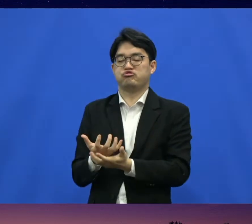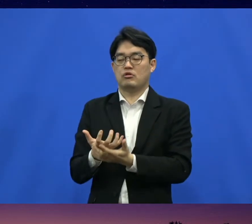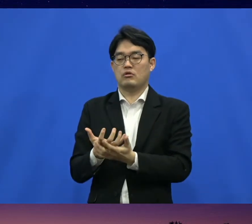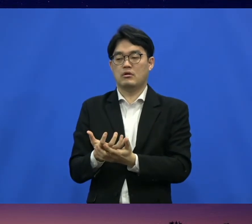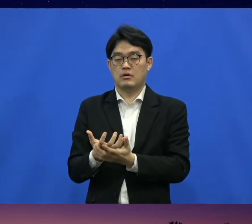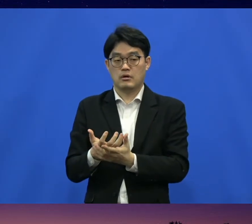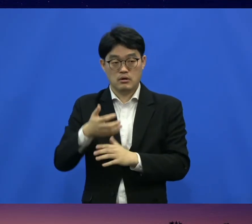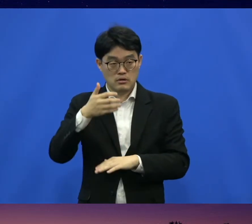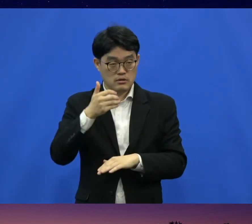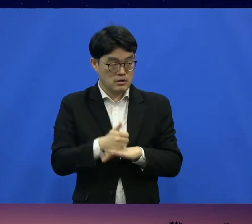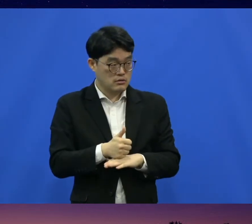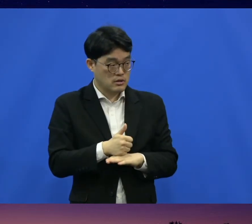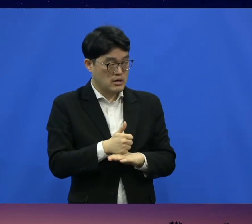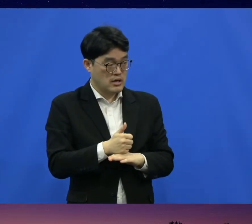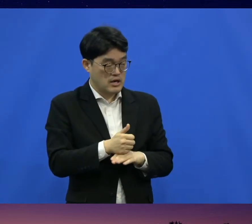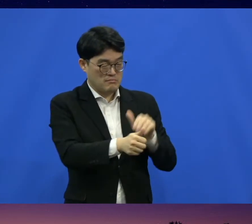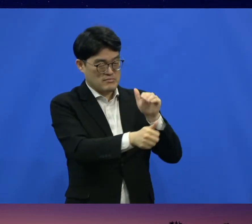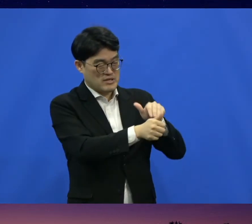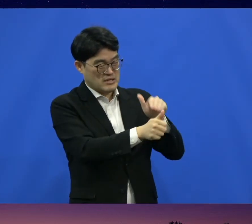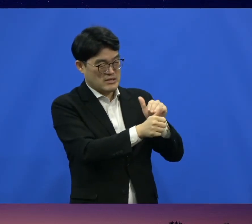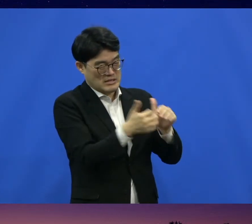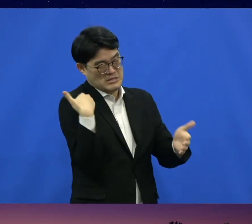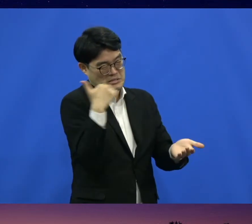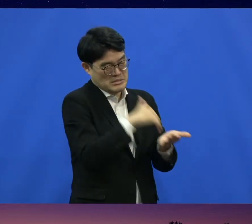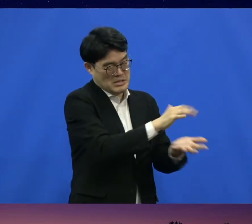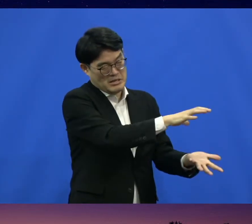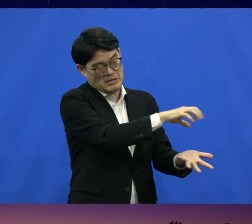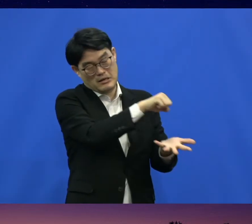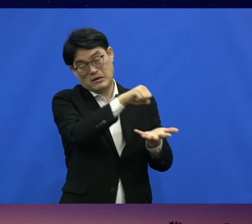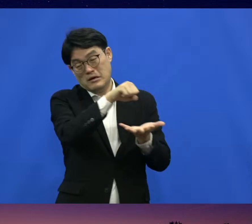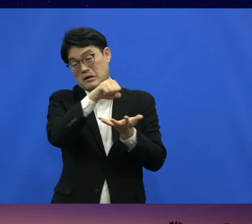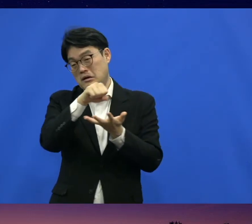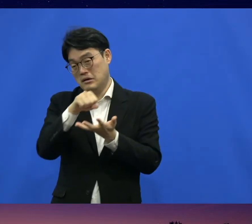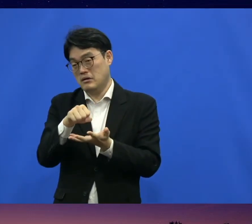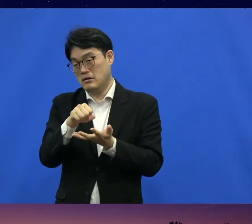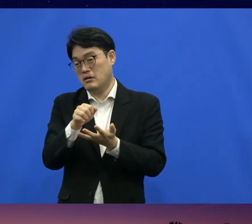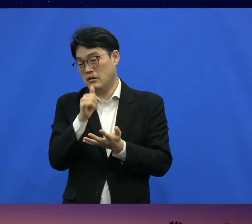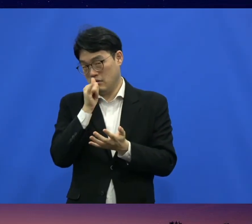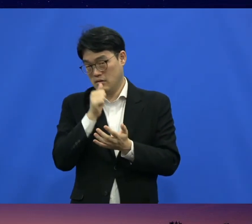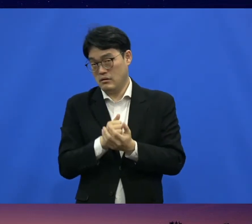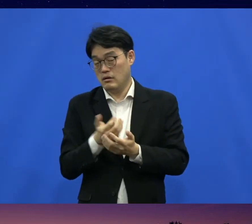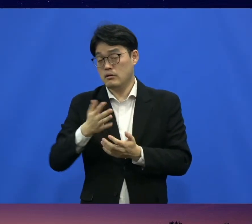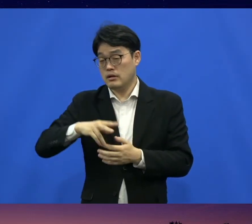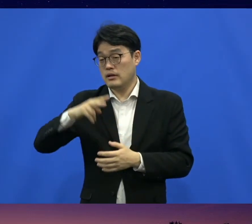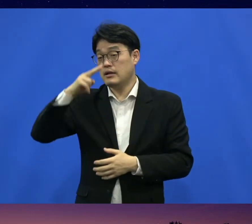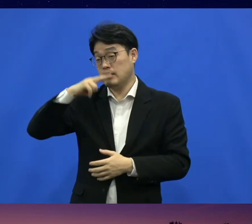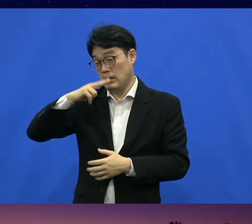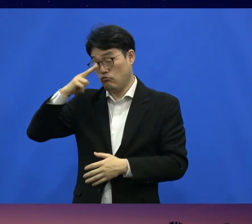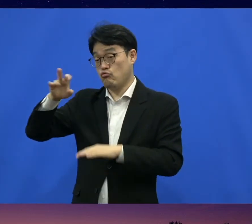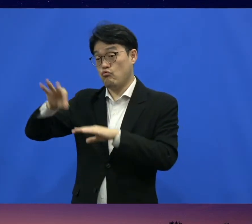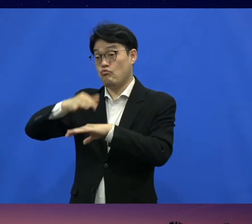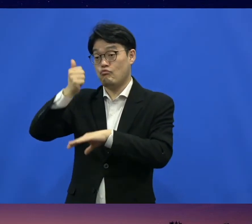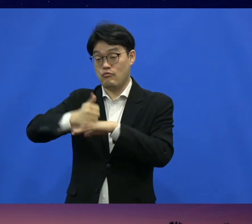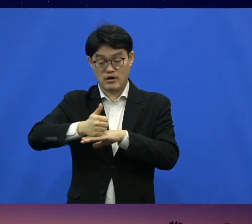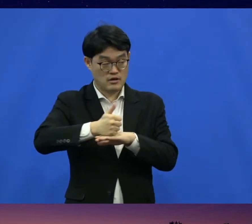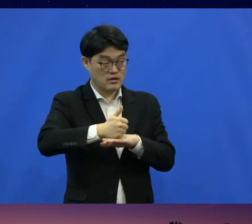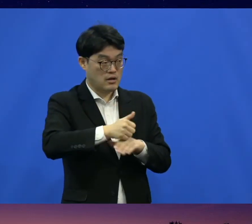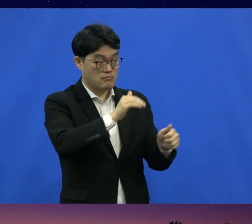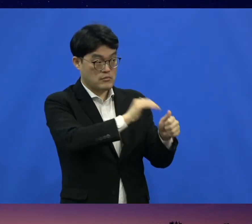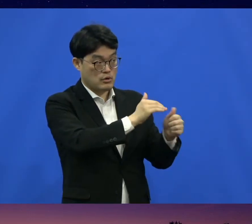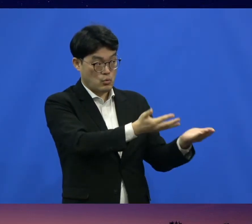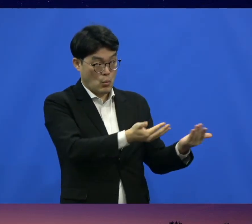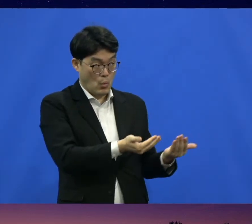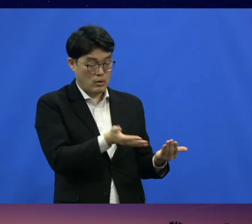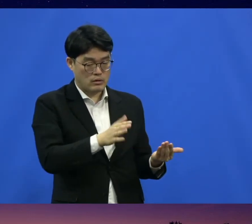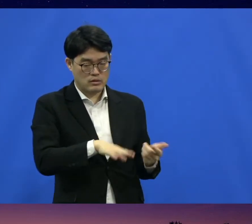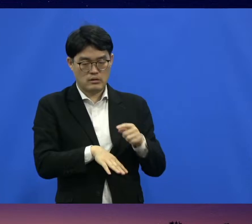블레셋으로부터 이제 되돌려 받게 됩니다. 그러나 사울은 그 법궤를 되돌려 받았지만